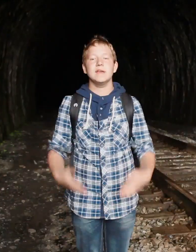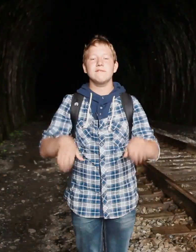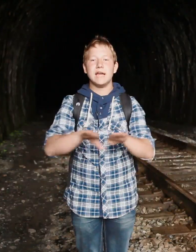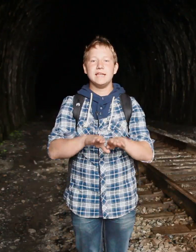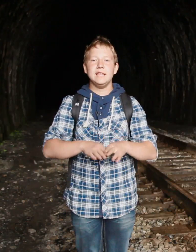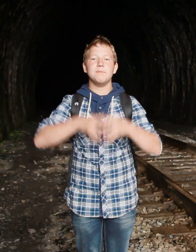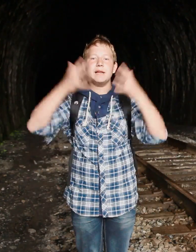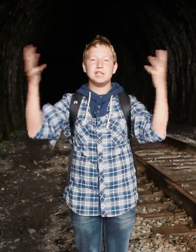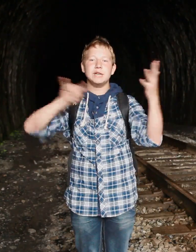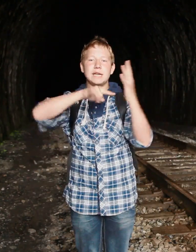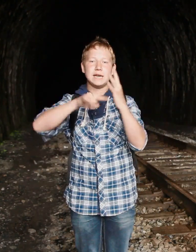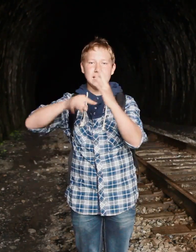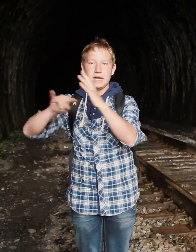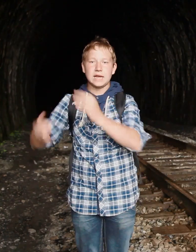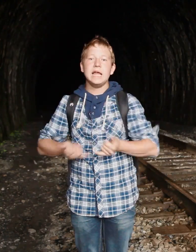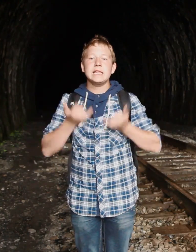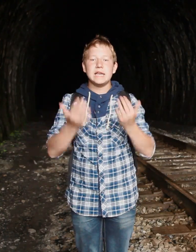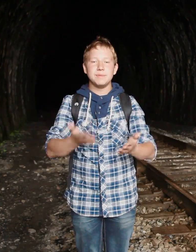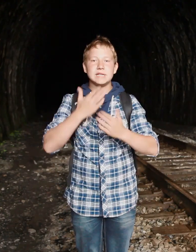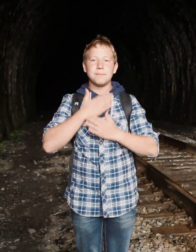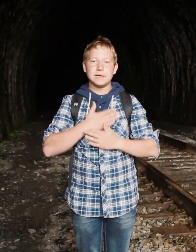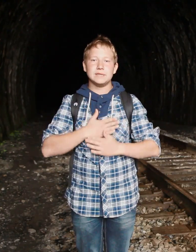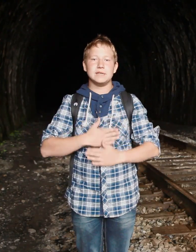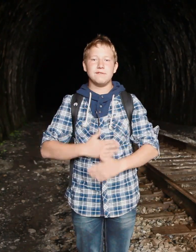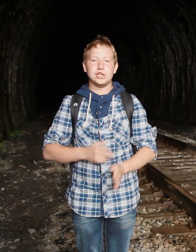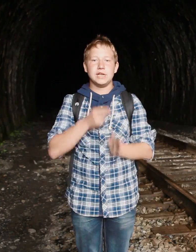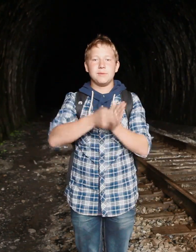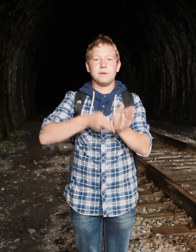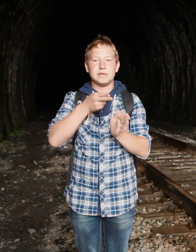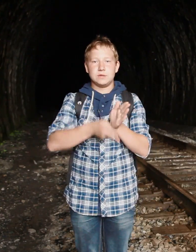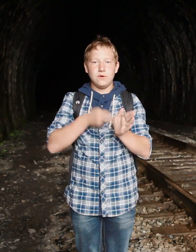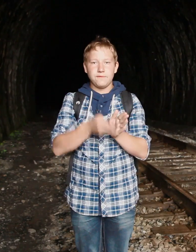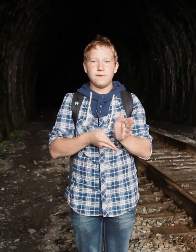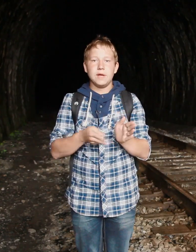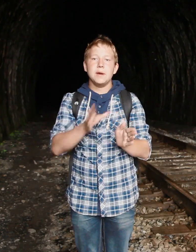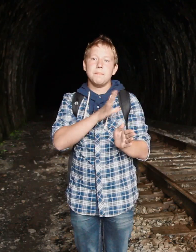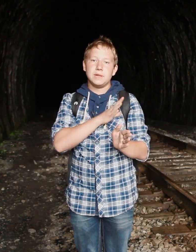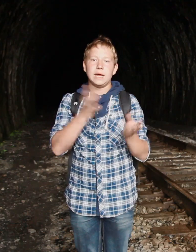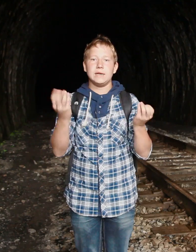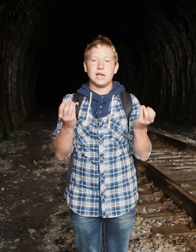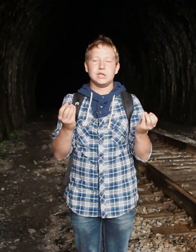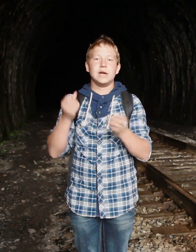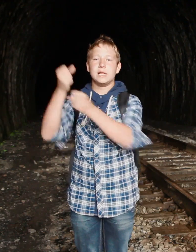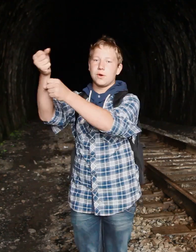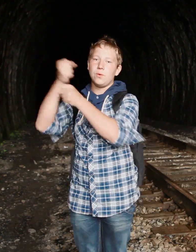В таких больших тоннелях для безопасности движения поездов была даже